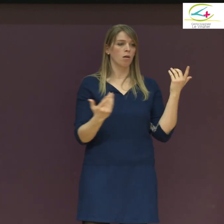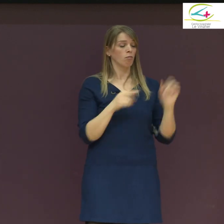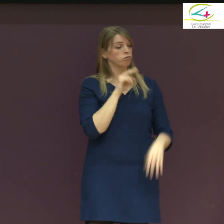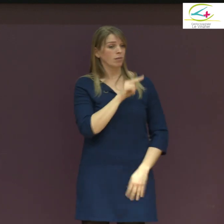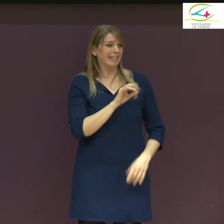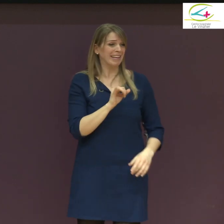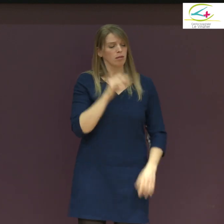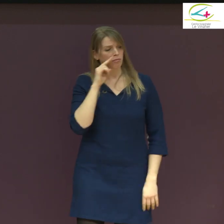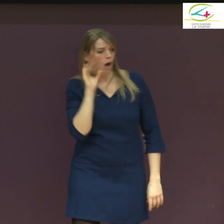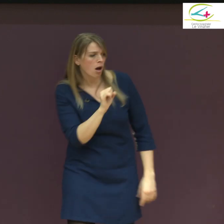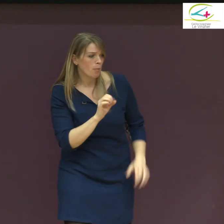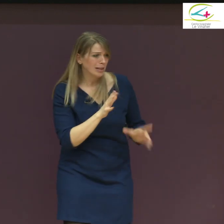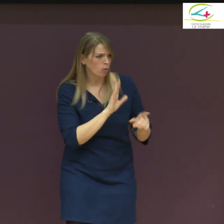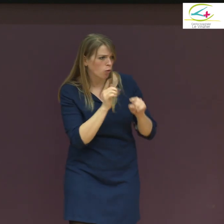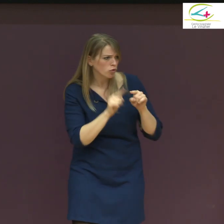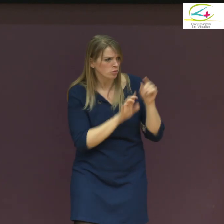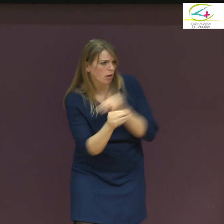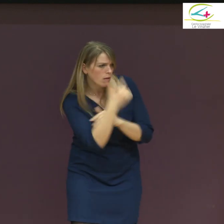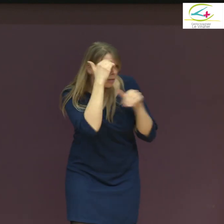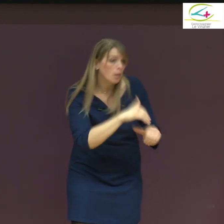gamin, il va pas bien, il y a autre chose ».